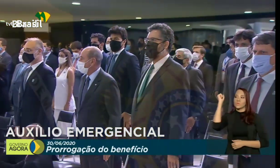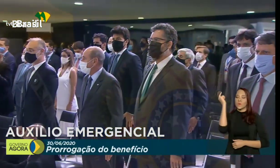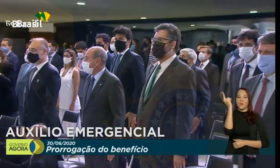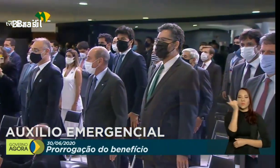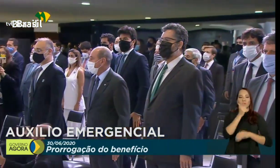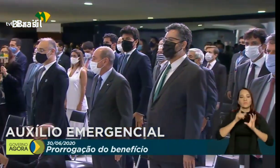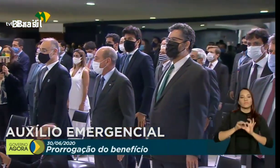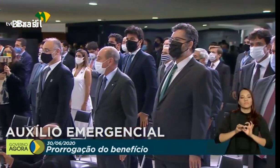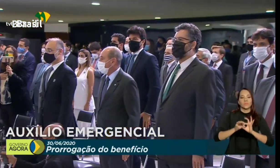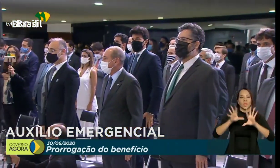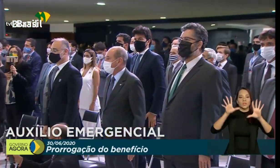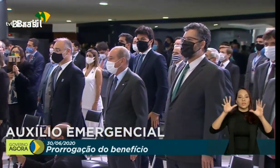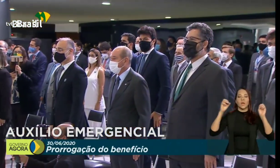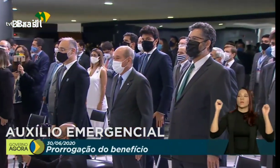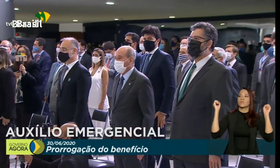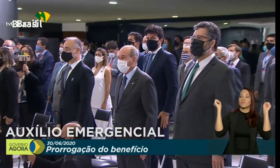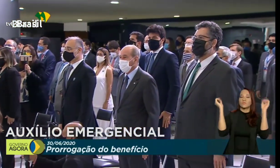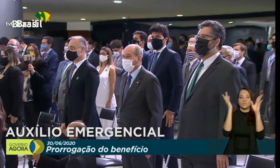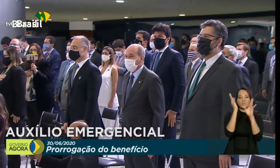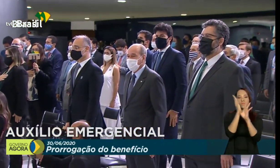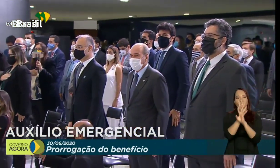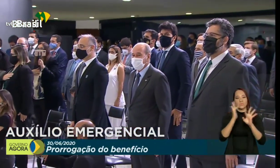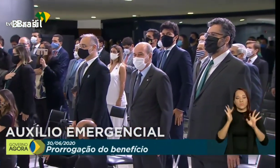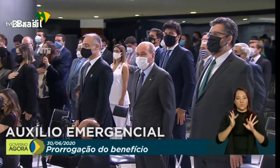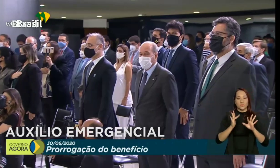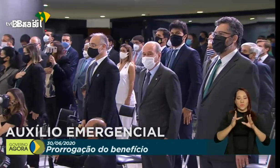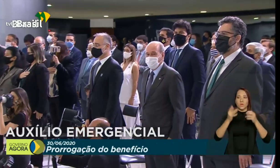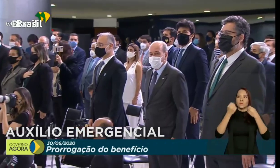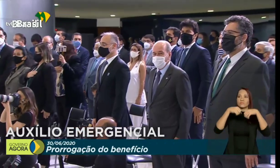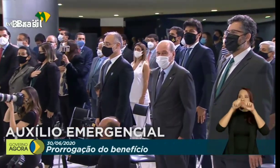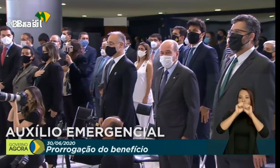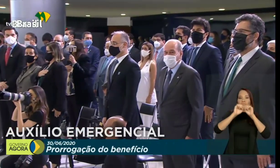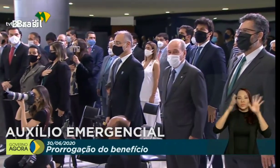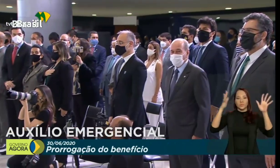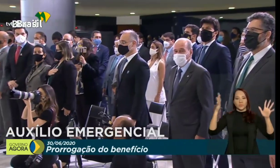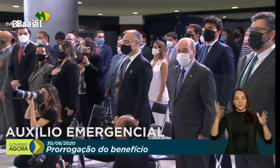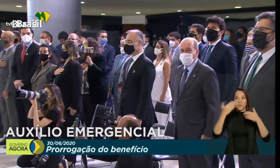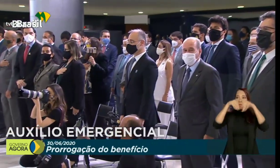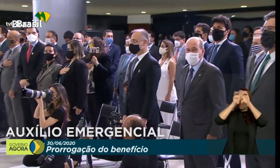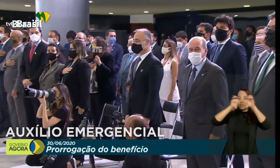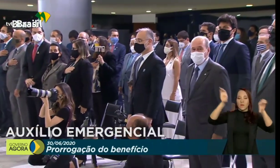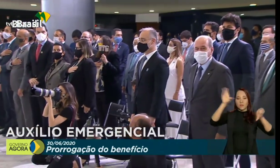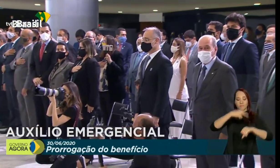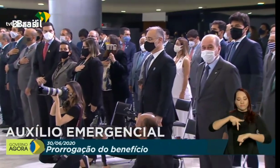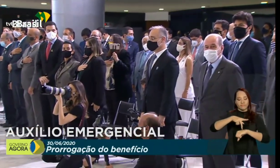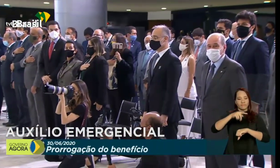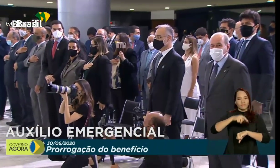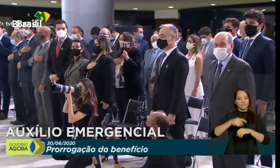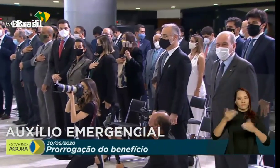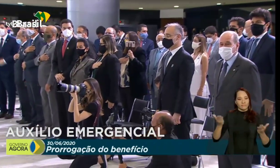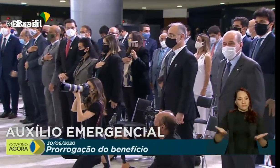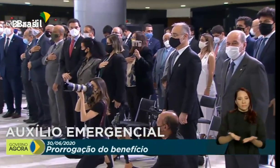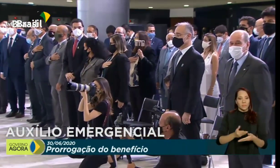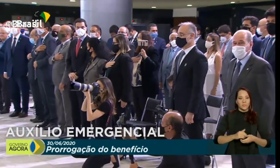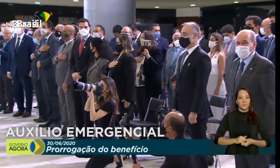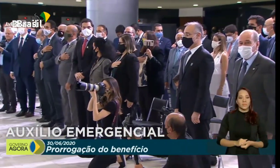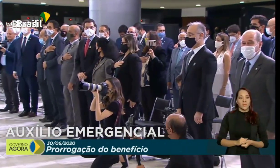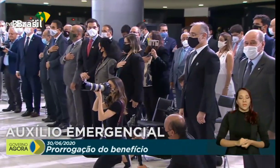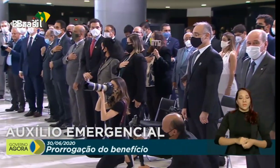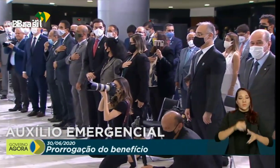o sol da liberdade em raios fúlgidos brilhou no céu da pátria nesse